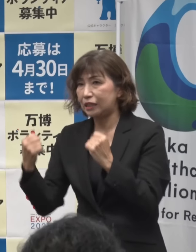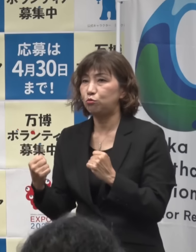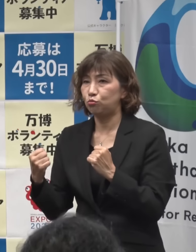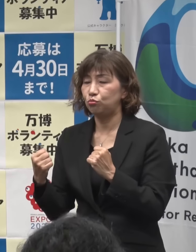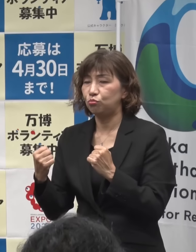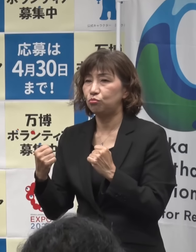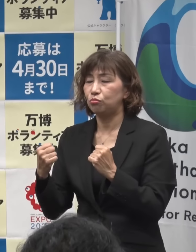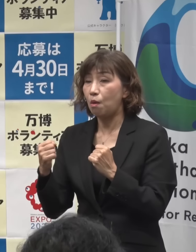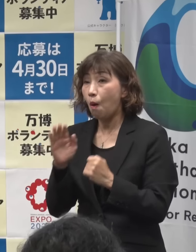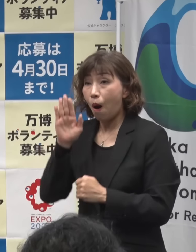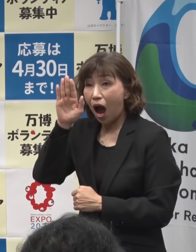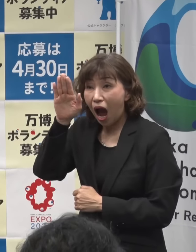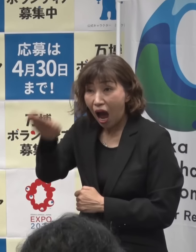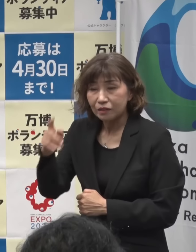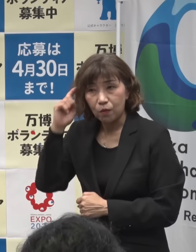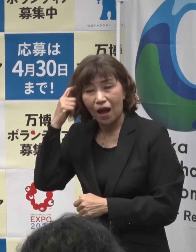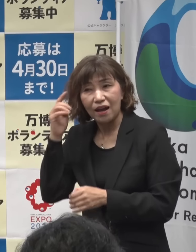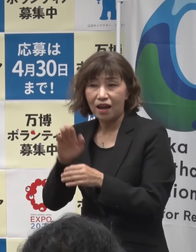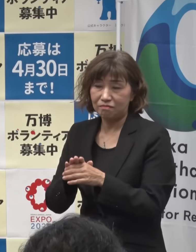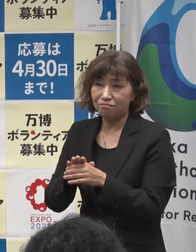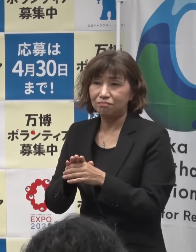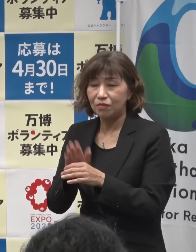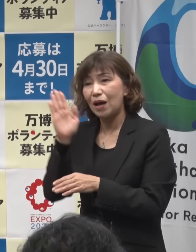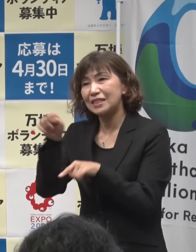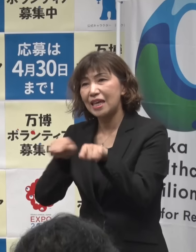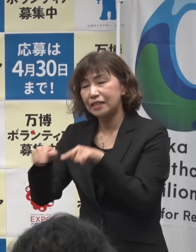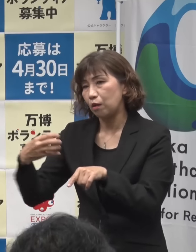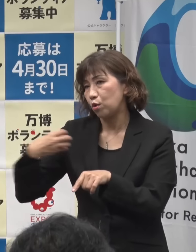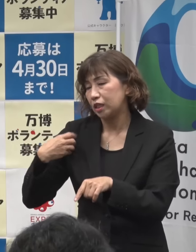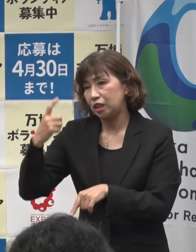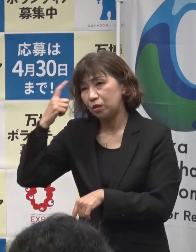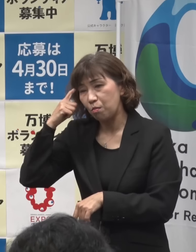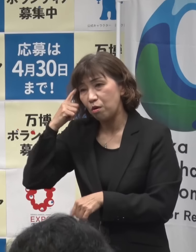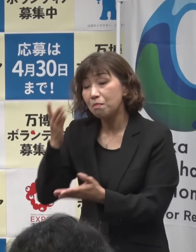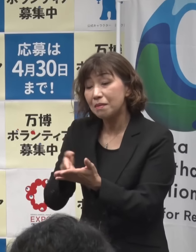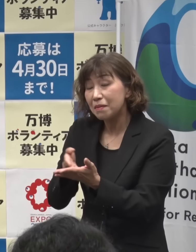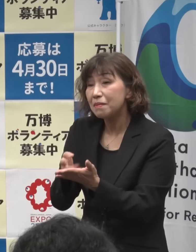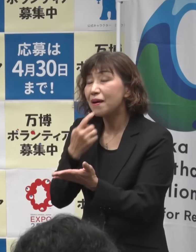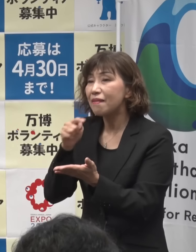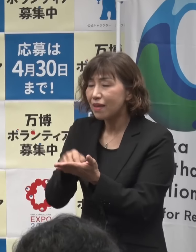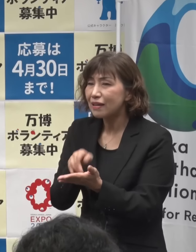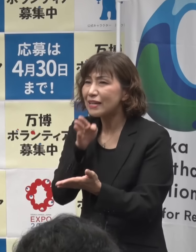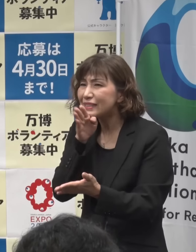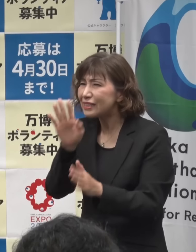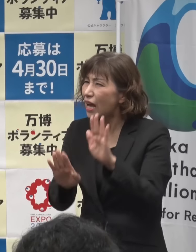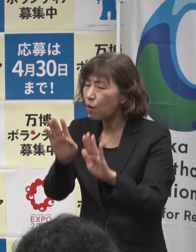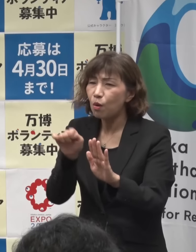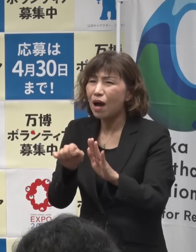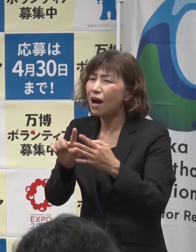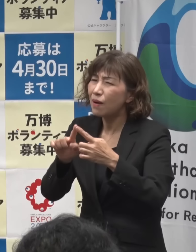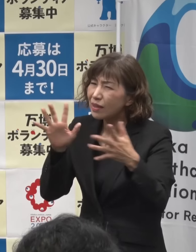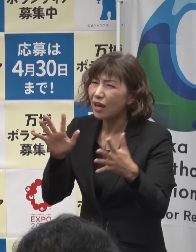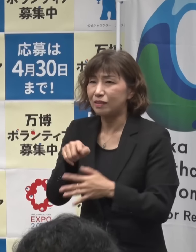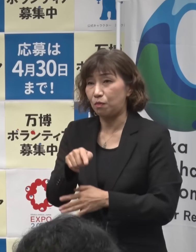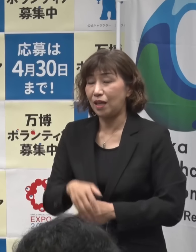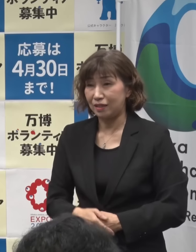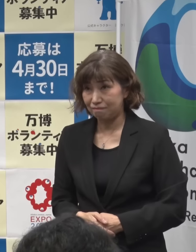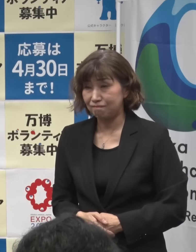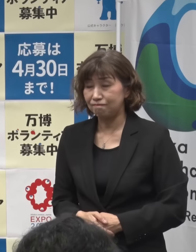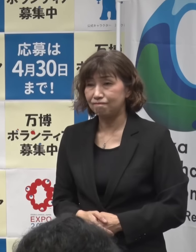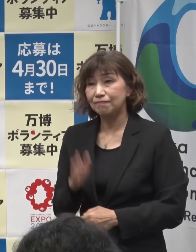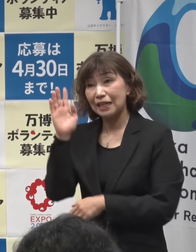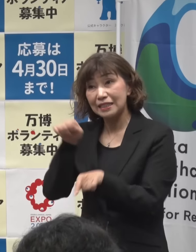えるのが今の政治の責任だと思うんですけど、まあ、これ口で言うのは簡単なんですけど、実際にはそうなってないと僕は思うので、なので